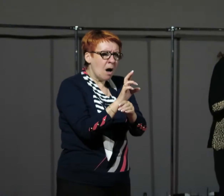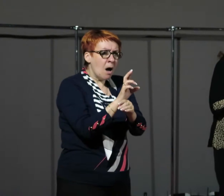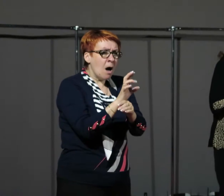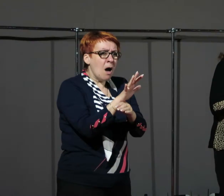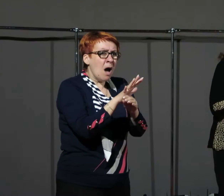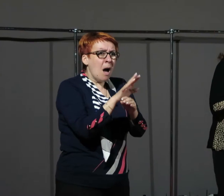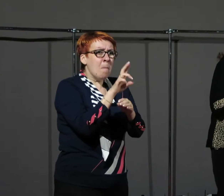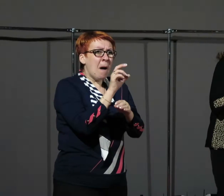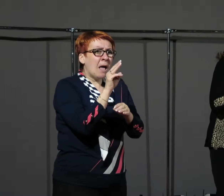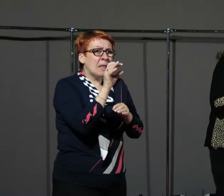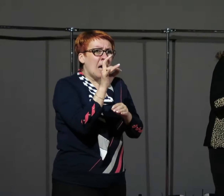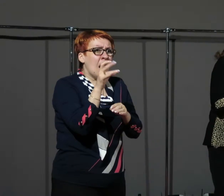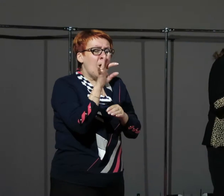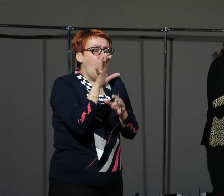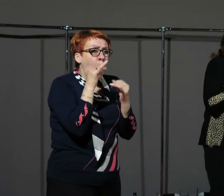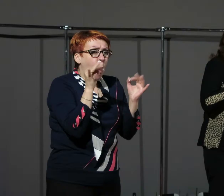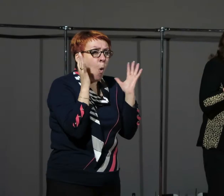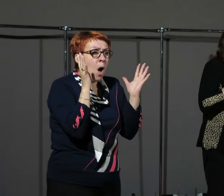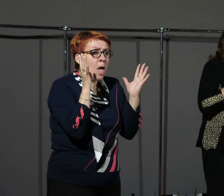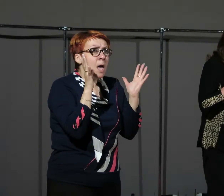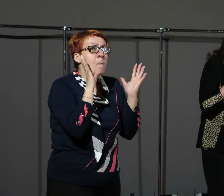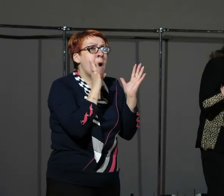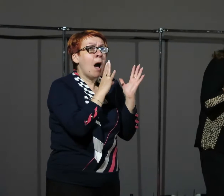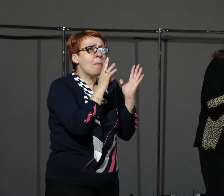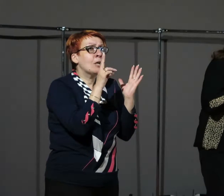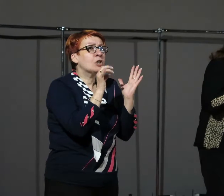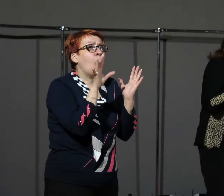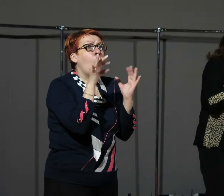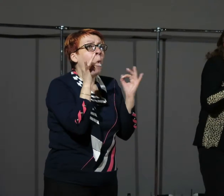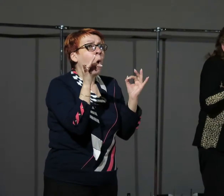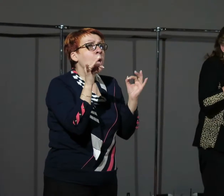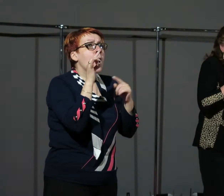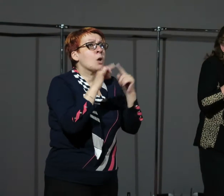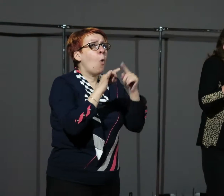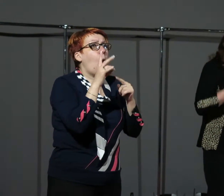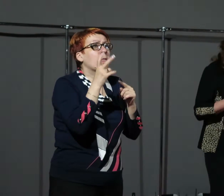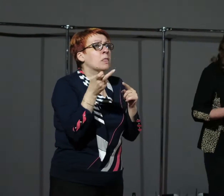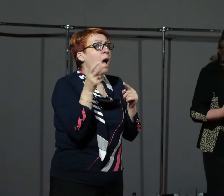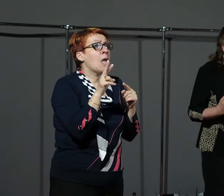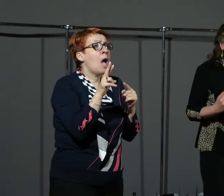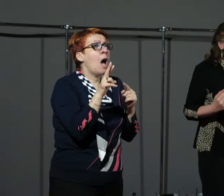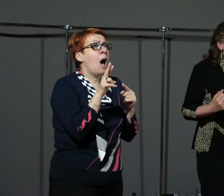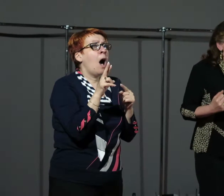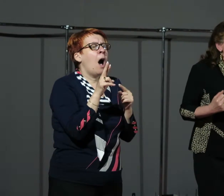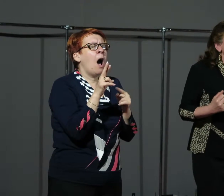«Батарея! Ой, мамочка! Ой, родная!